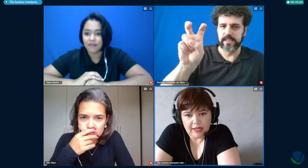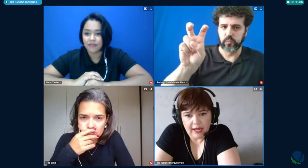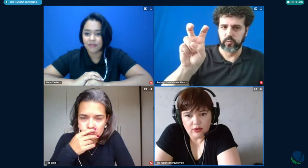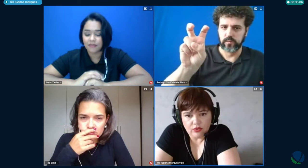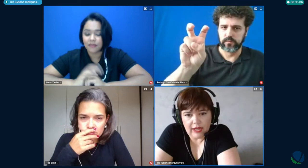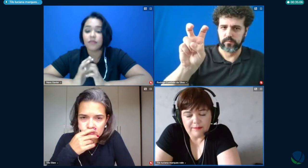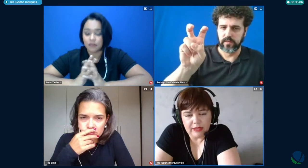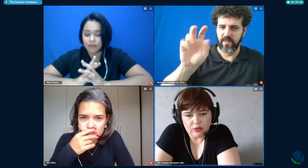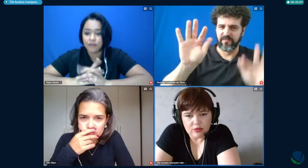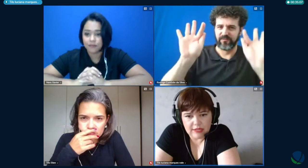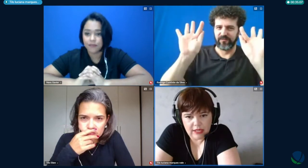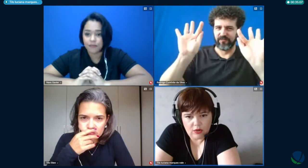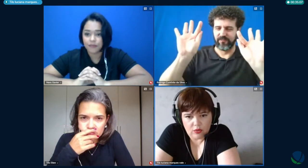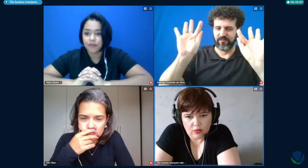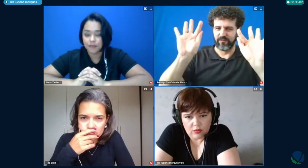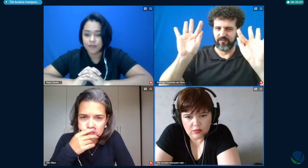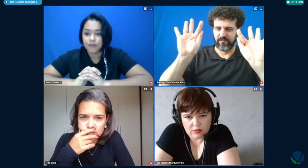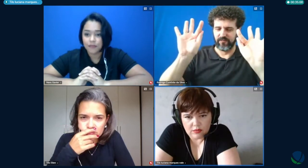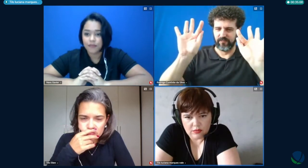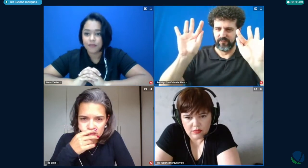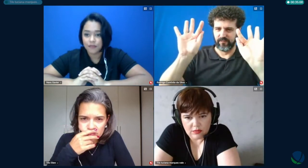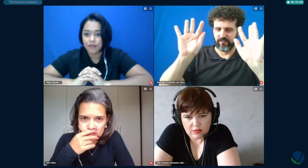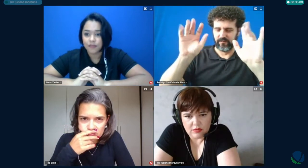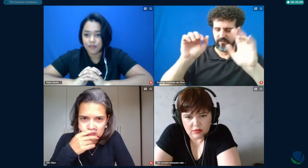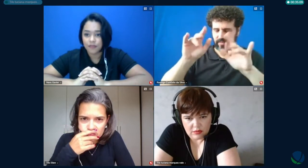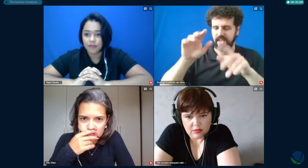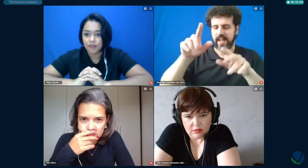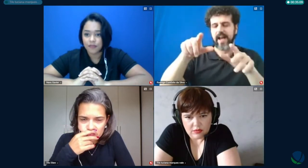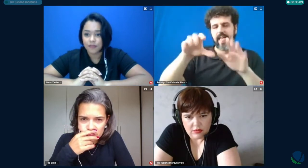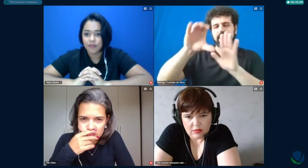No final do capítulo 5,